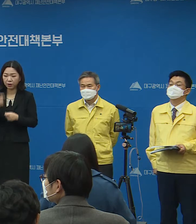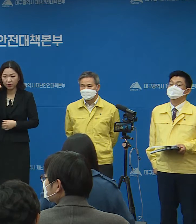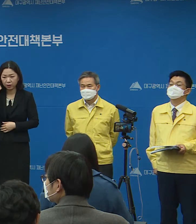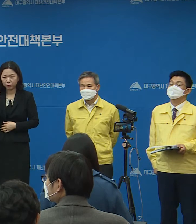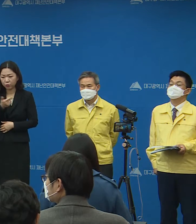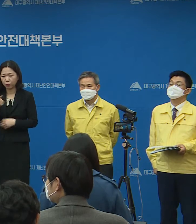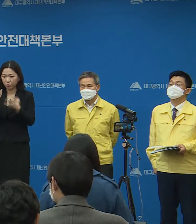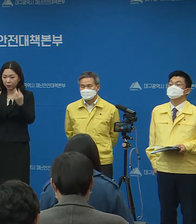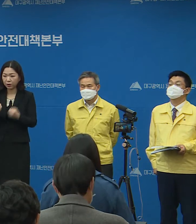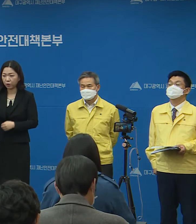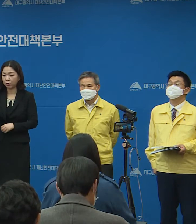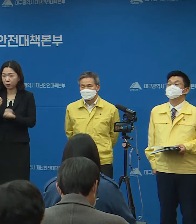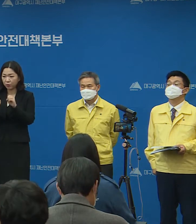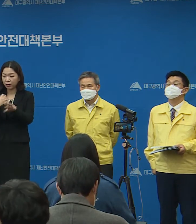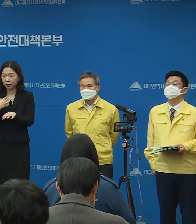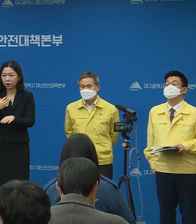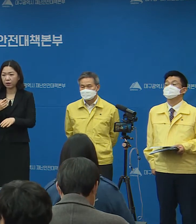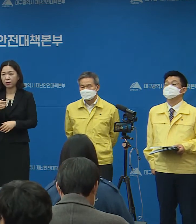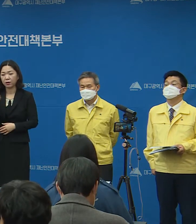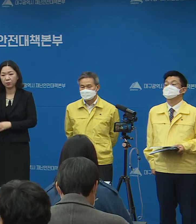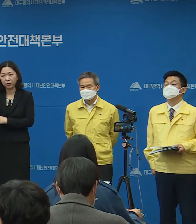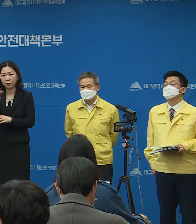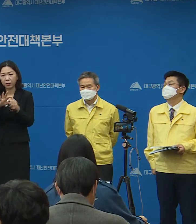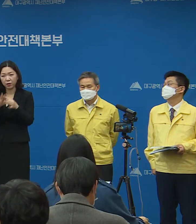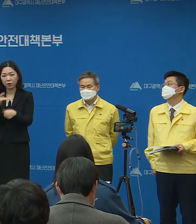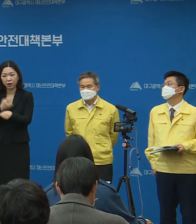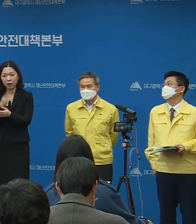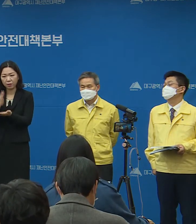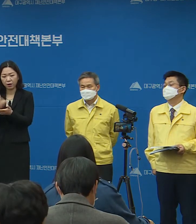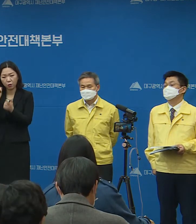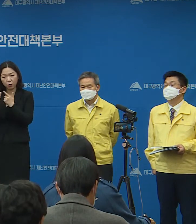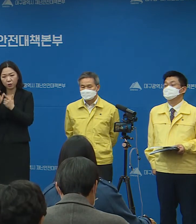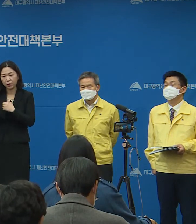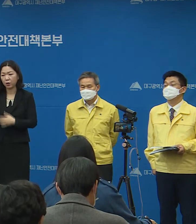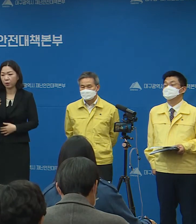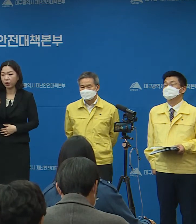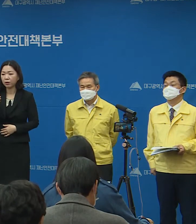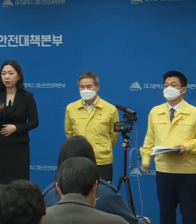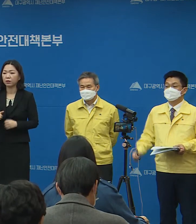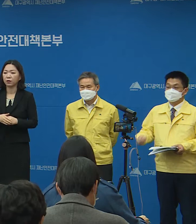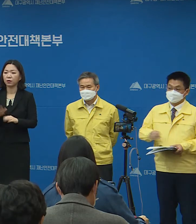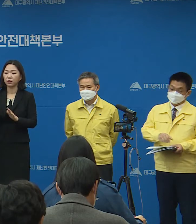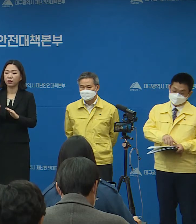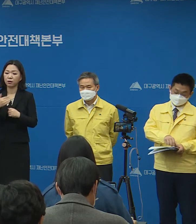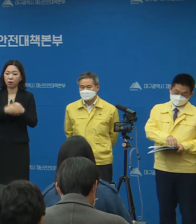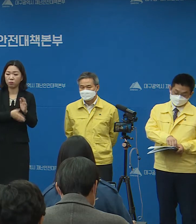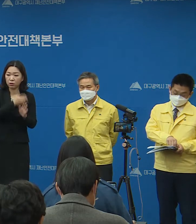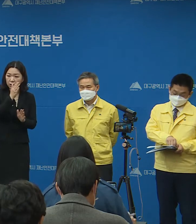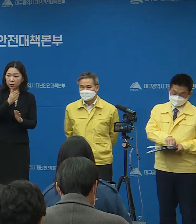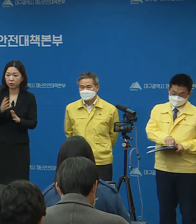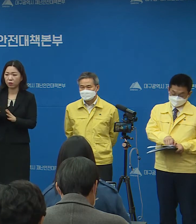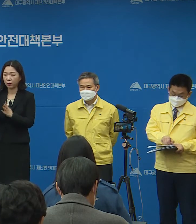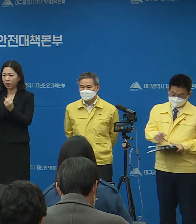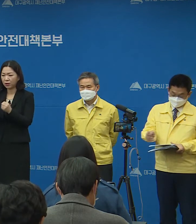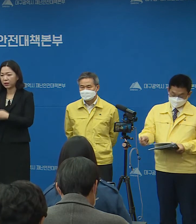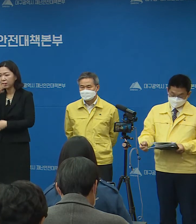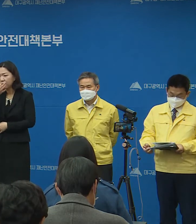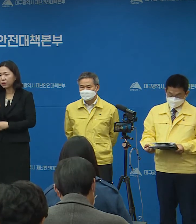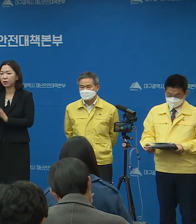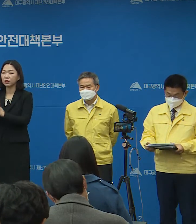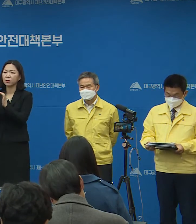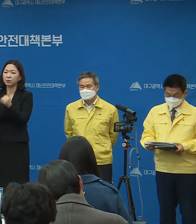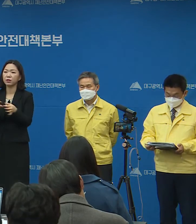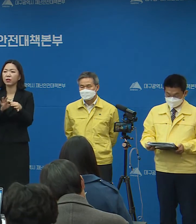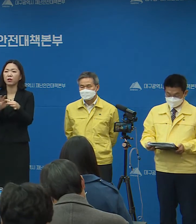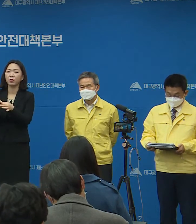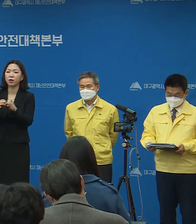하셨고 또 브리핑을 앞으로 계속 할지 고민하려고 하셨는데 브리핑이라는 이야기는 대구시하고 지금 많이 힘든 우리 시민들